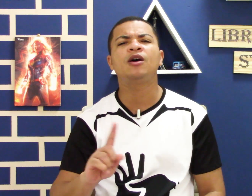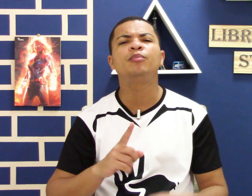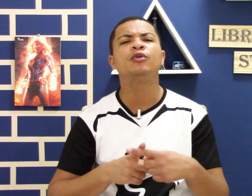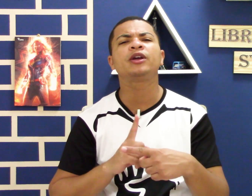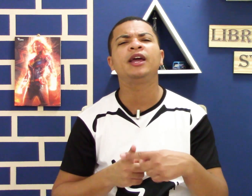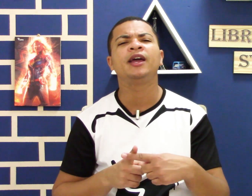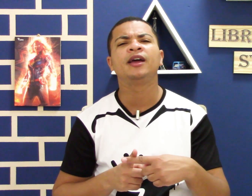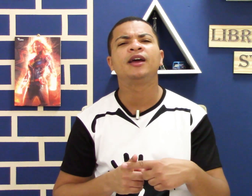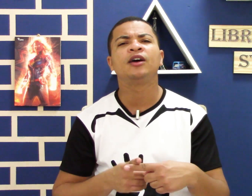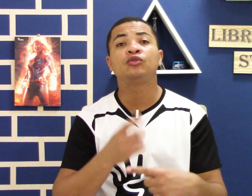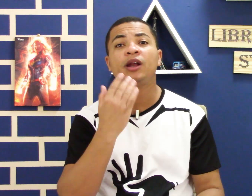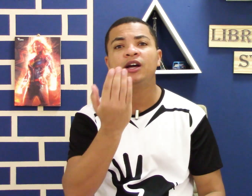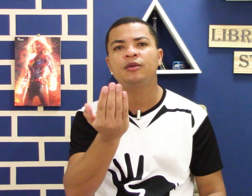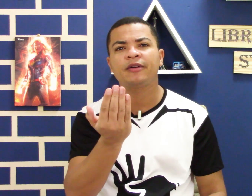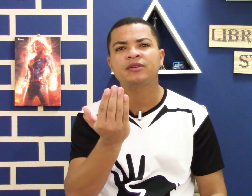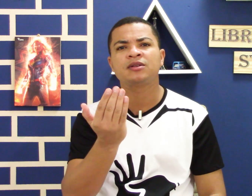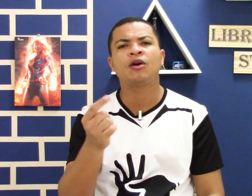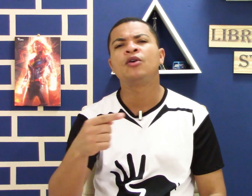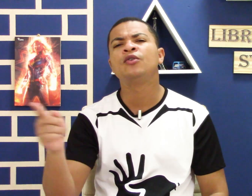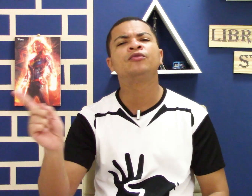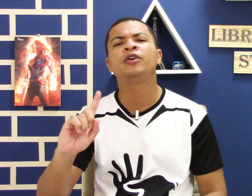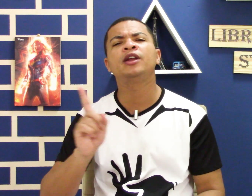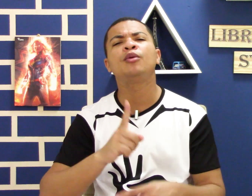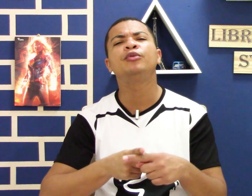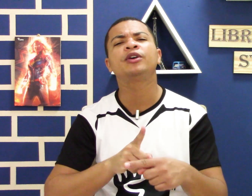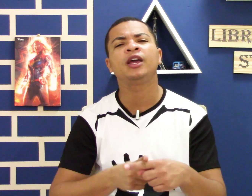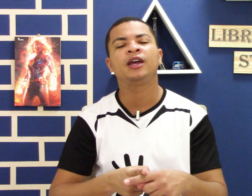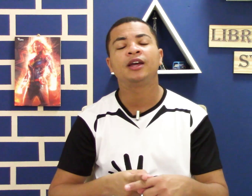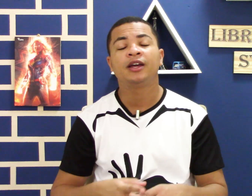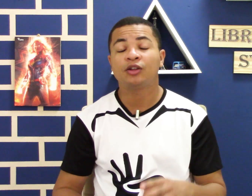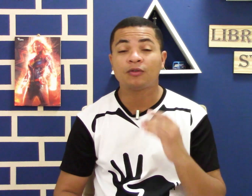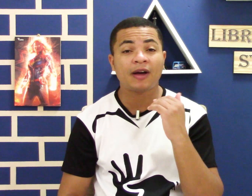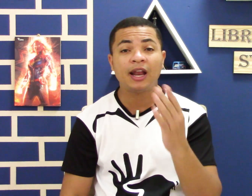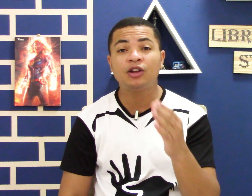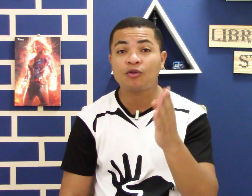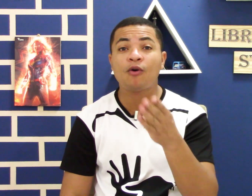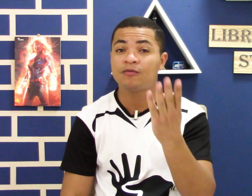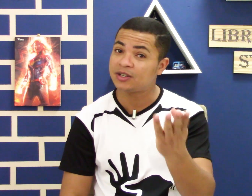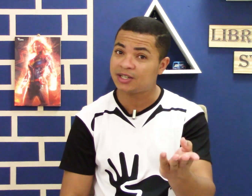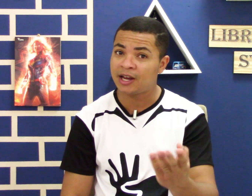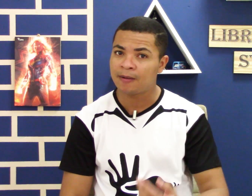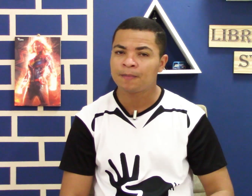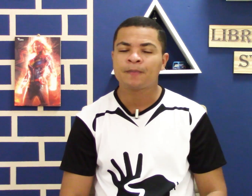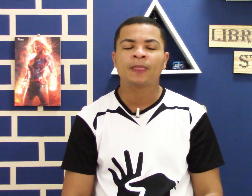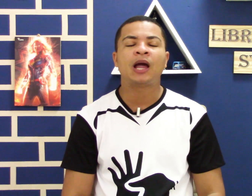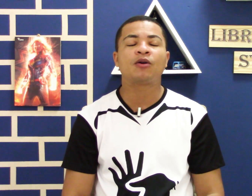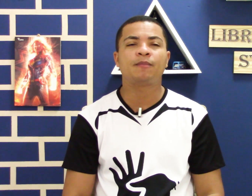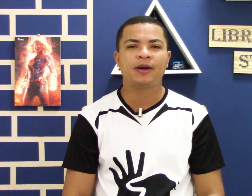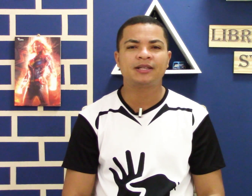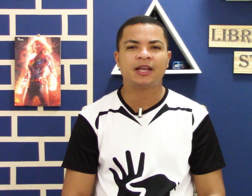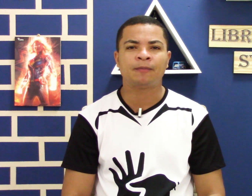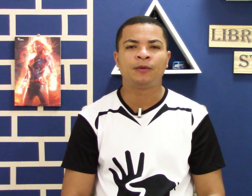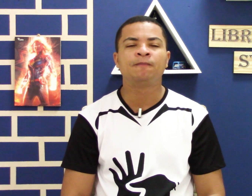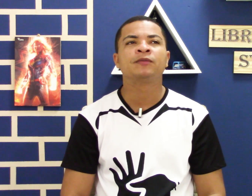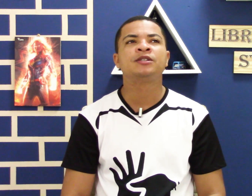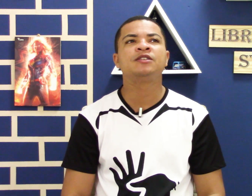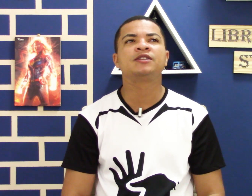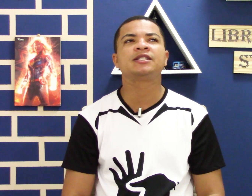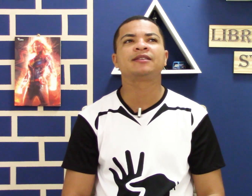por quê? Eu estou olhando para você, ó. Foi não, por quê? Eu estou falando com você. Agora, por exemplo, se você